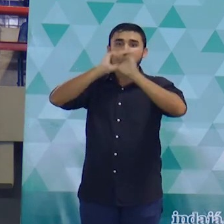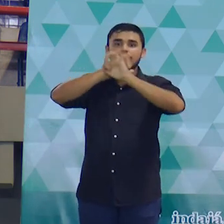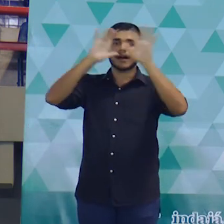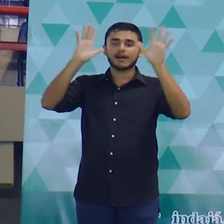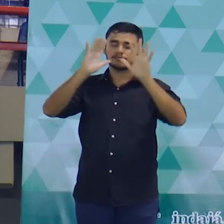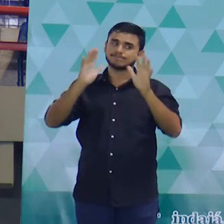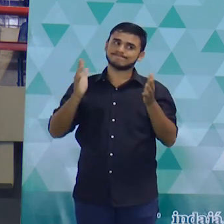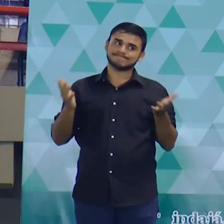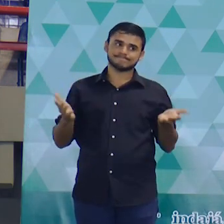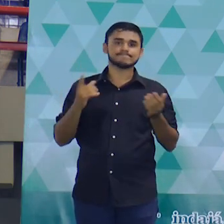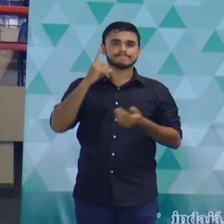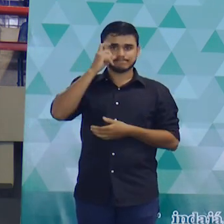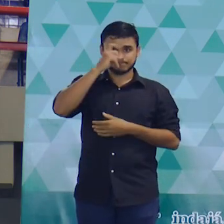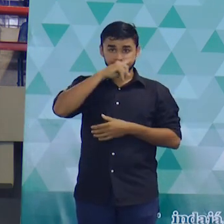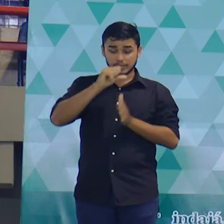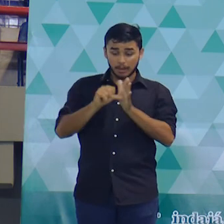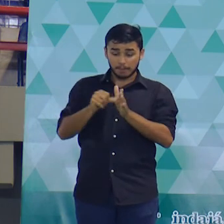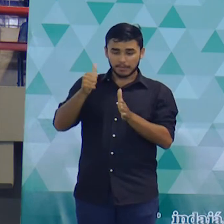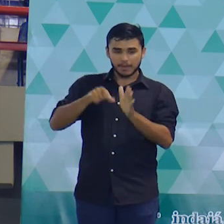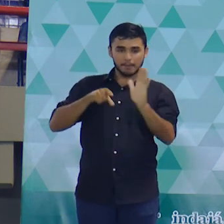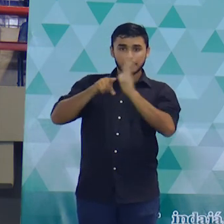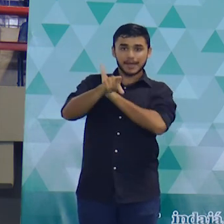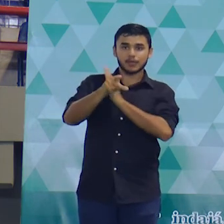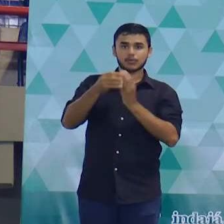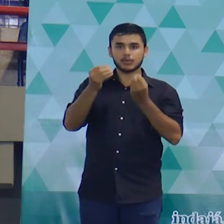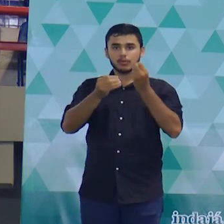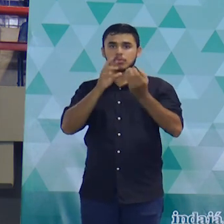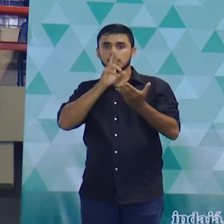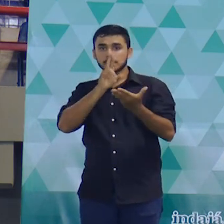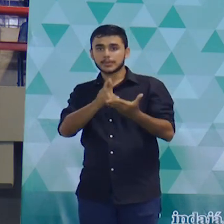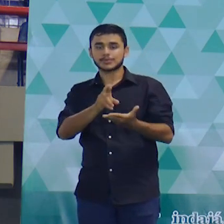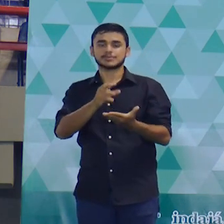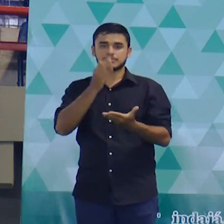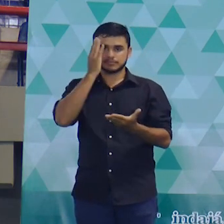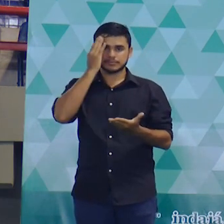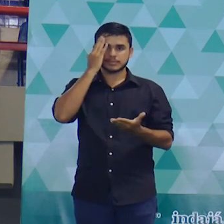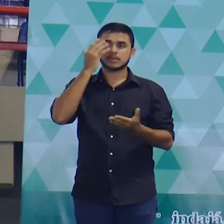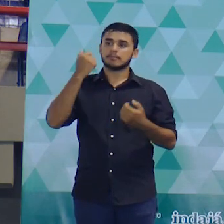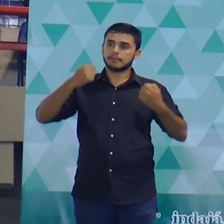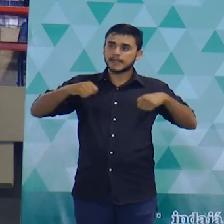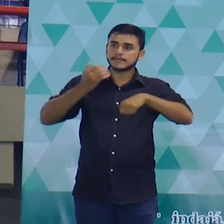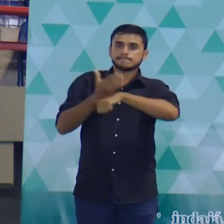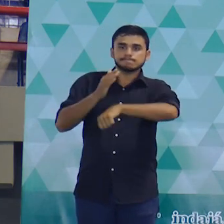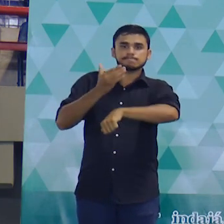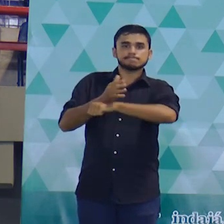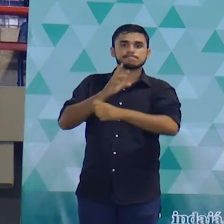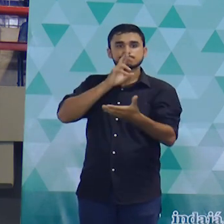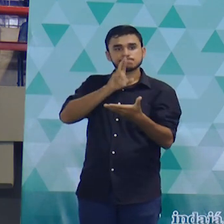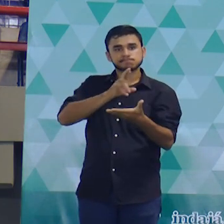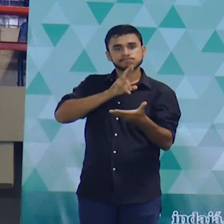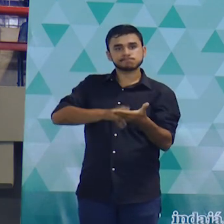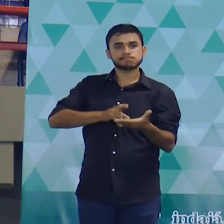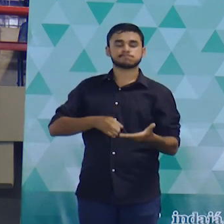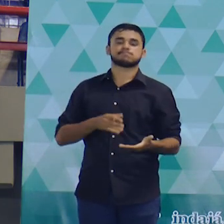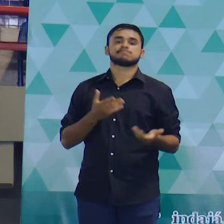perfeitamente. É a primeira. Esse assunto a gente vai aprender por insistência, por repetição. Mas eu queria que vocês notassem que há uma